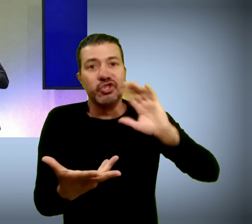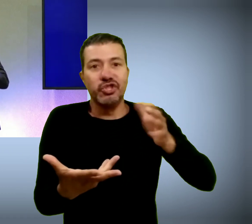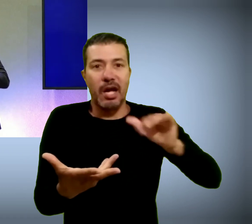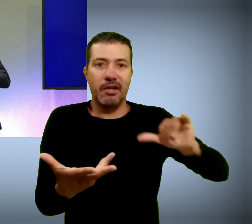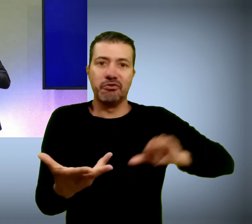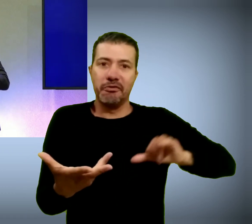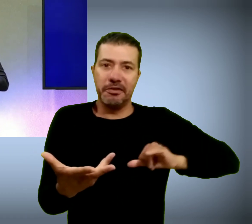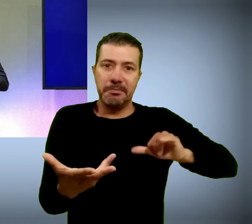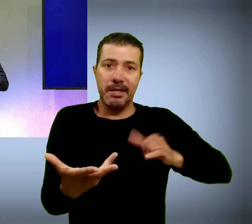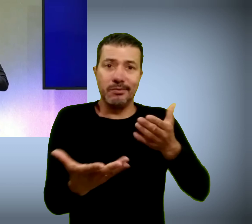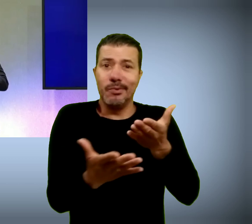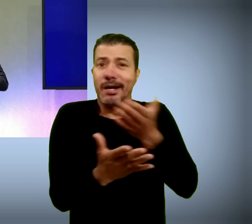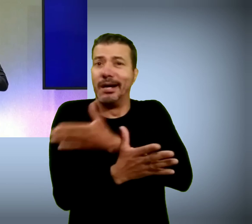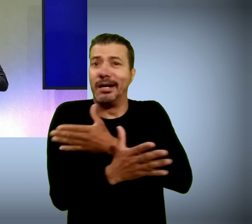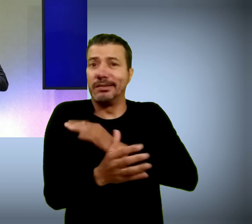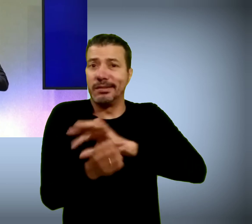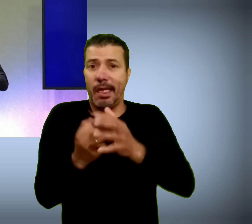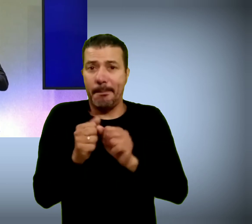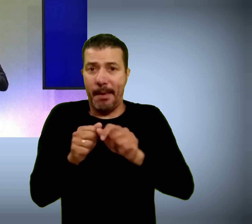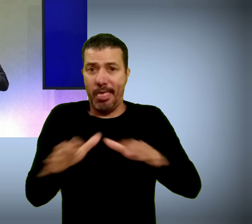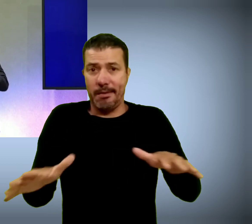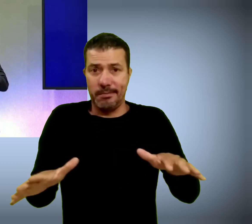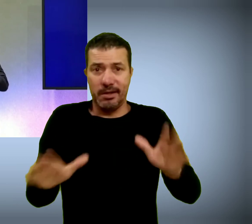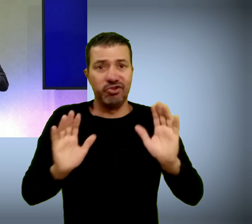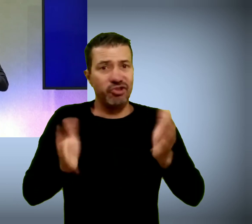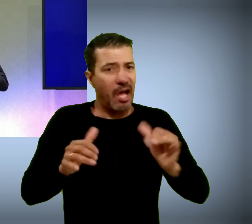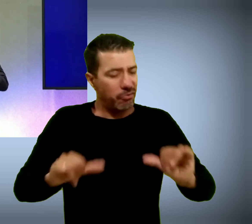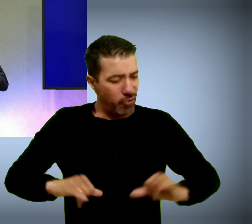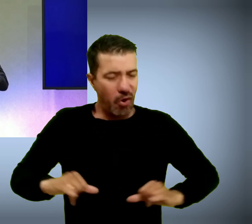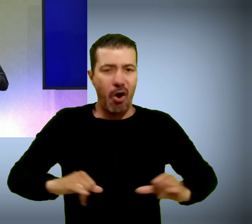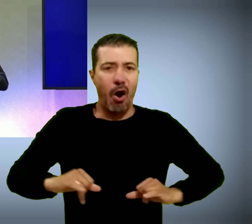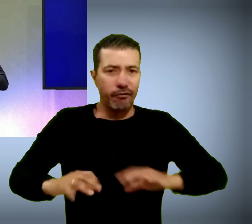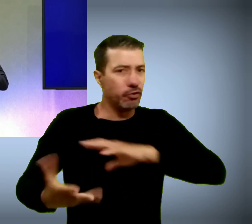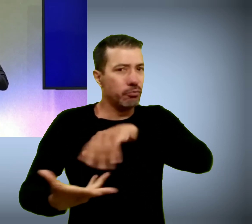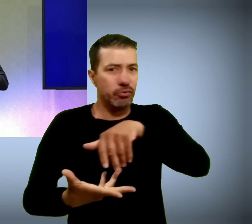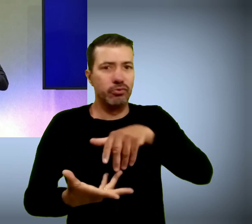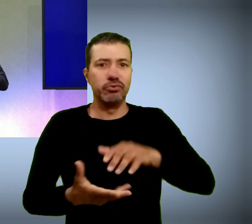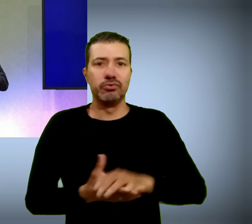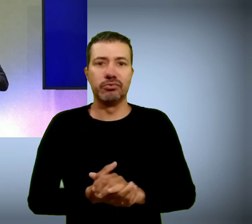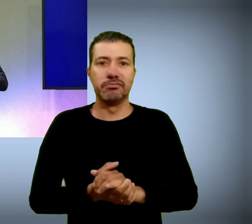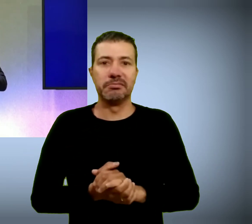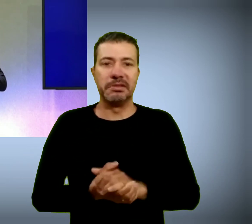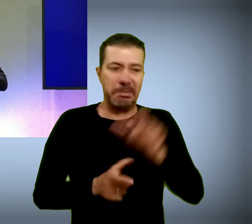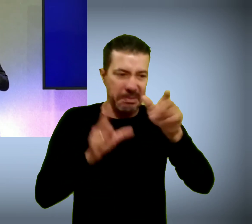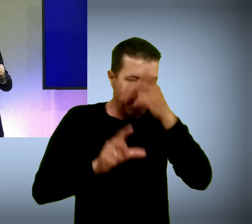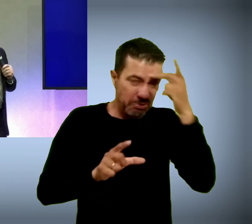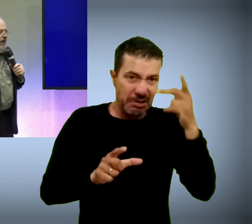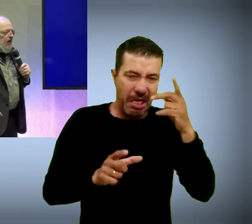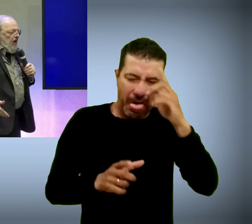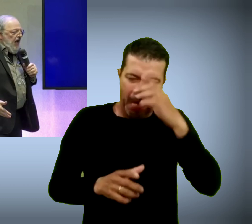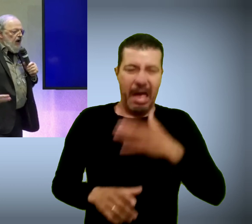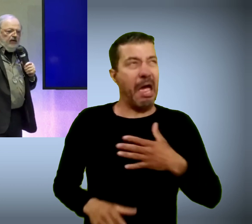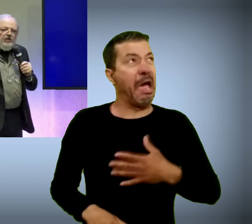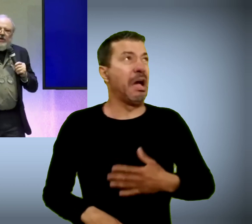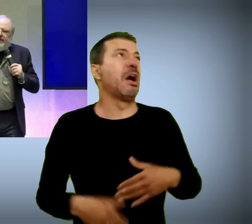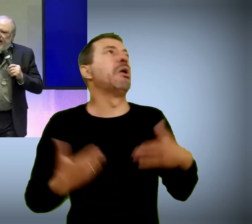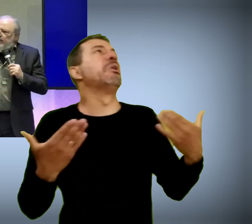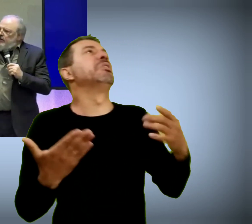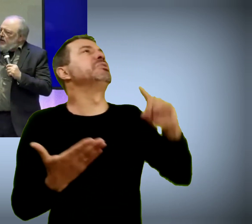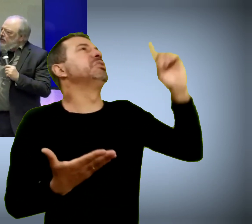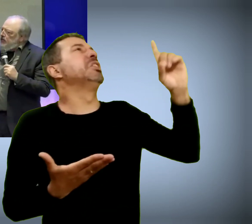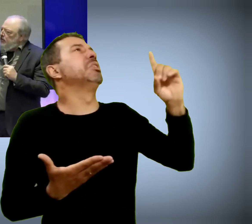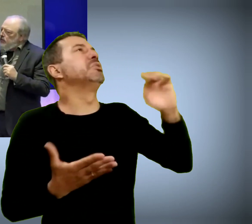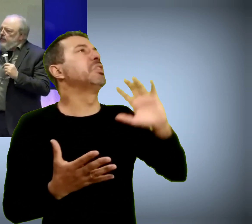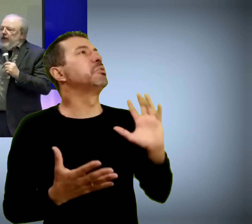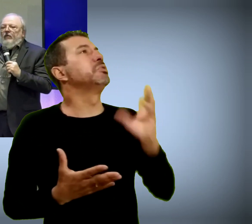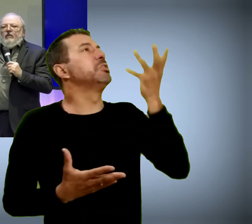antes da pandemia. Ou não? Mas tem gente que cobra de Deus assim: aonde o Senhor